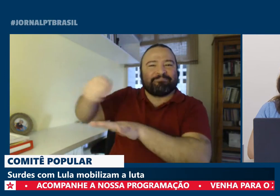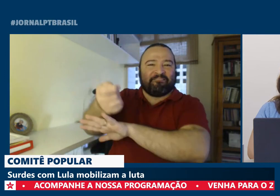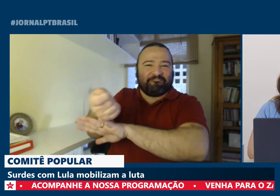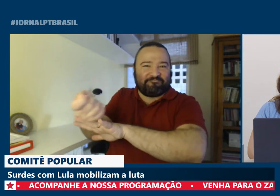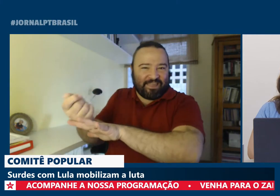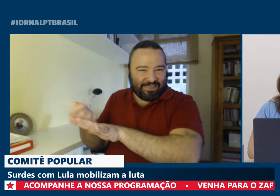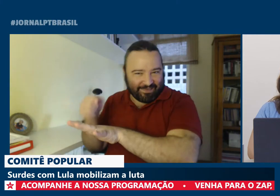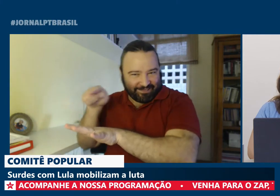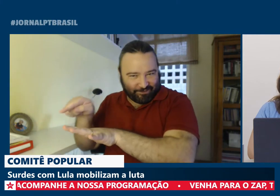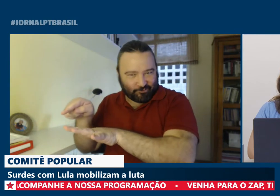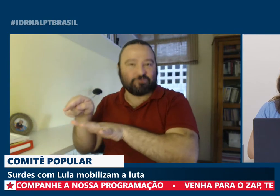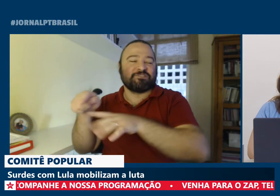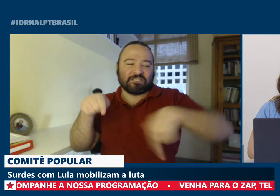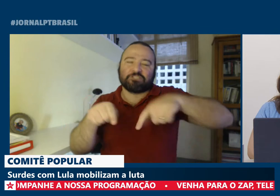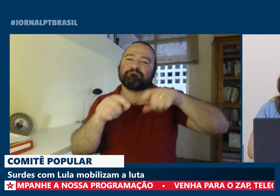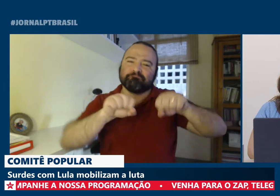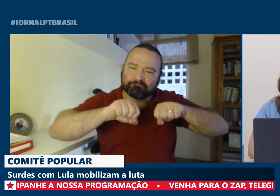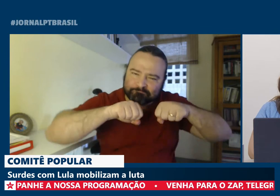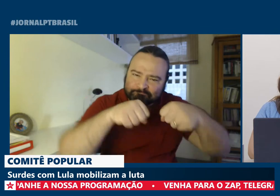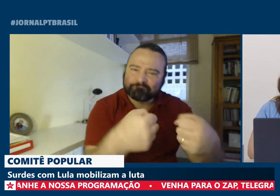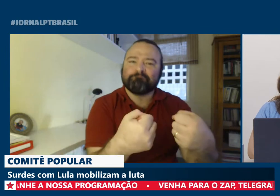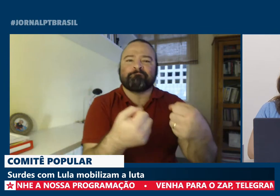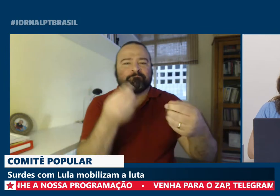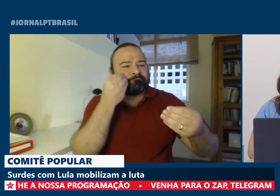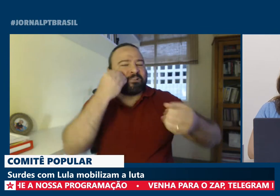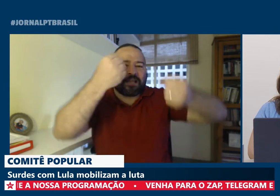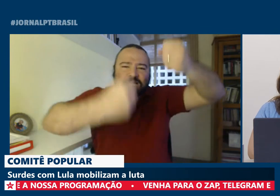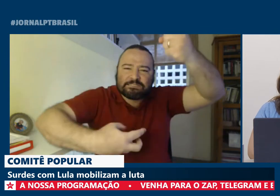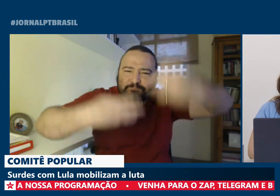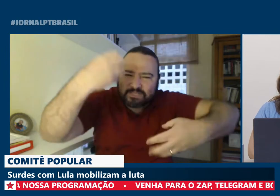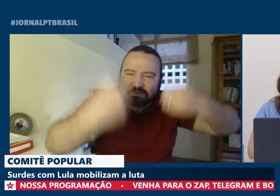dentro do nosso comitê, né,